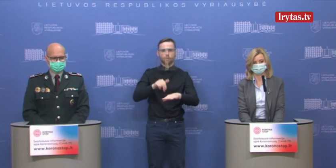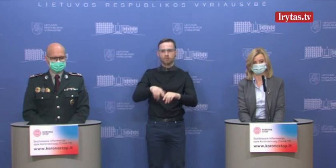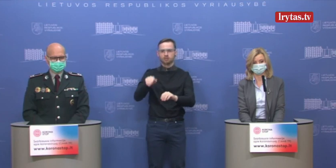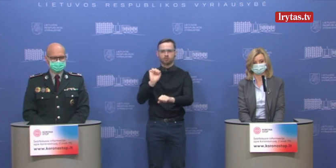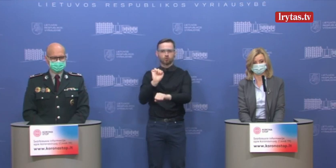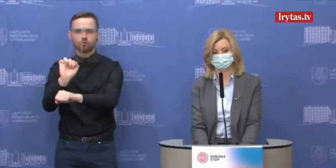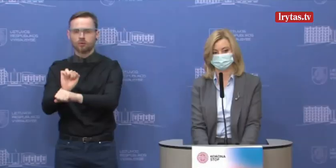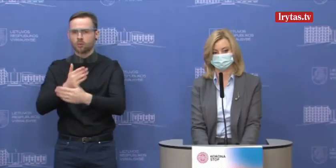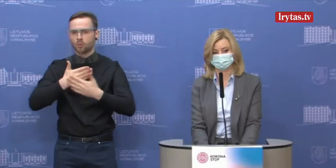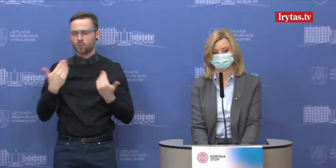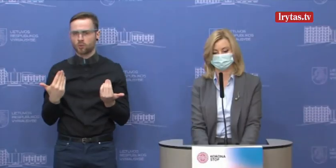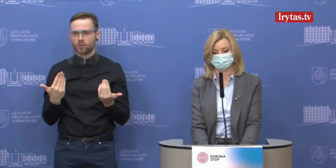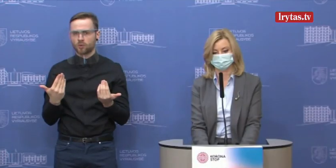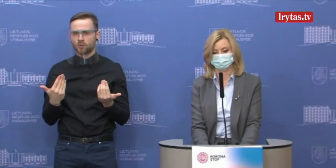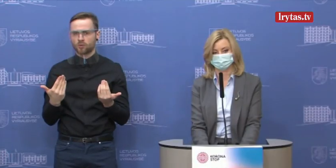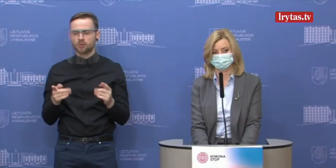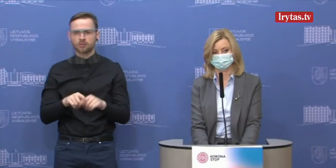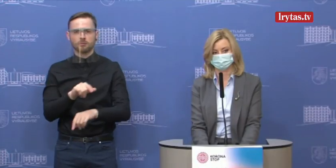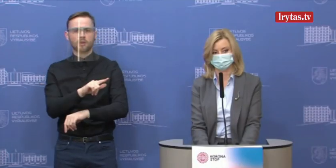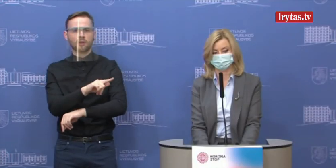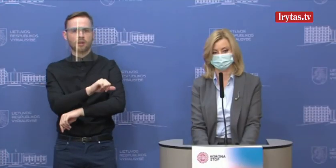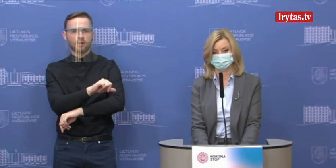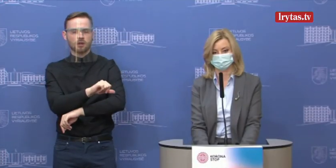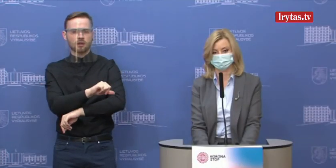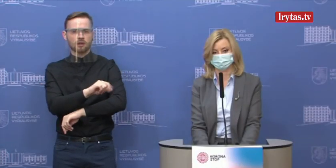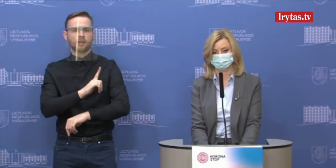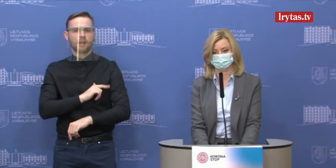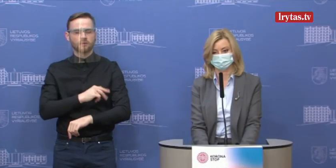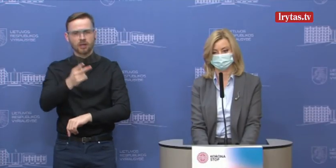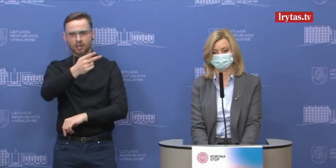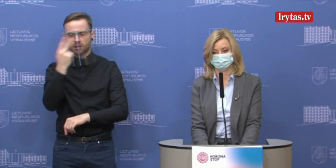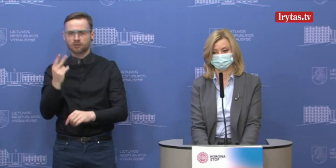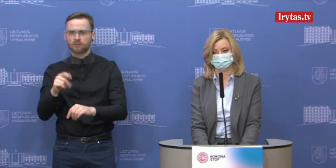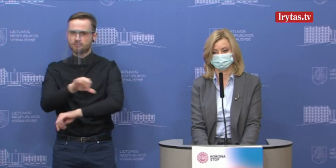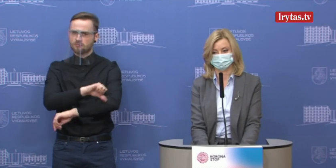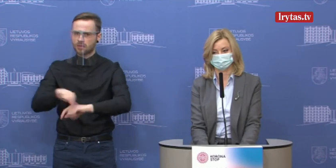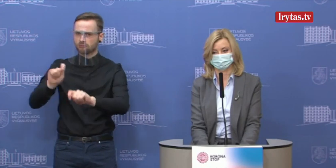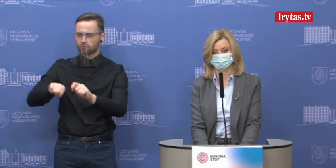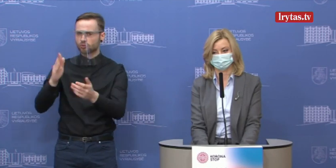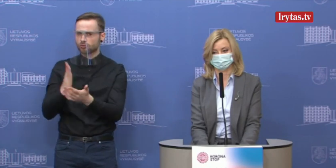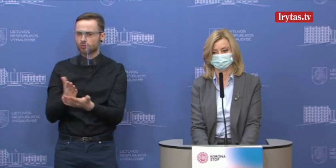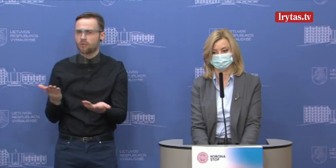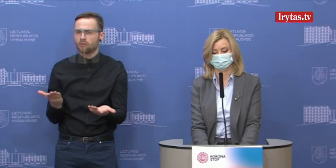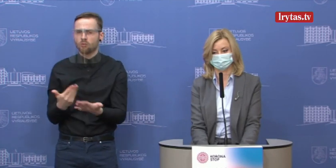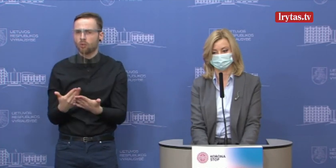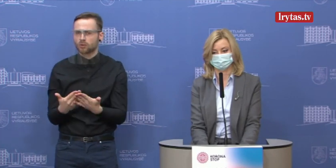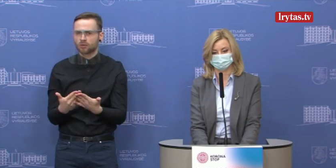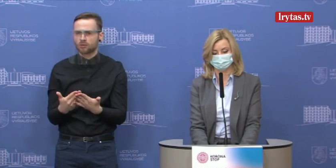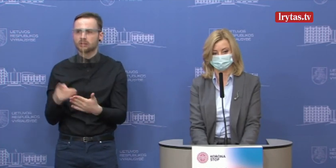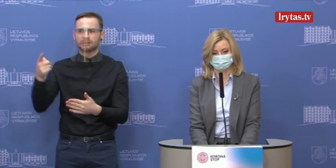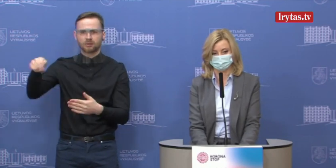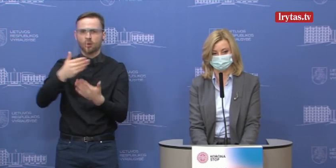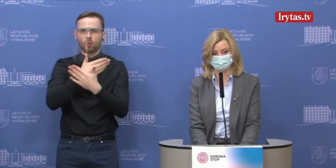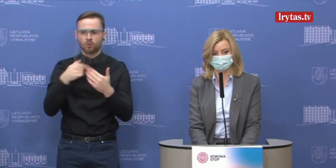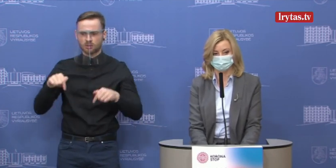nestabdo. Ant Latvijos Lietuvos sienos, kaip jūs sakote, išlieka patikra Lietuvos pusėje. Kodėl buvo priimtas toks sprendimas išlaikyti